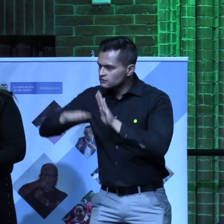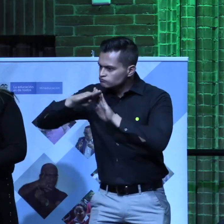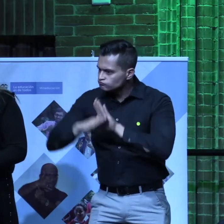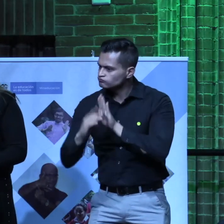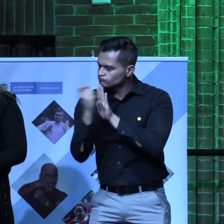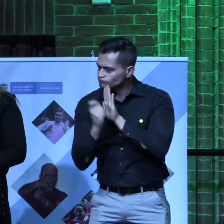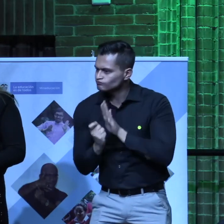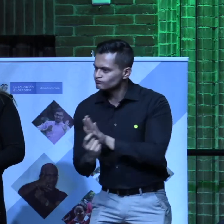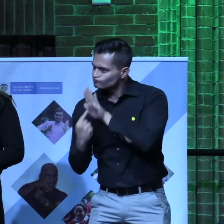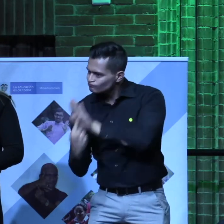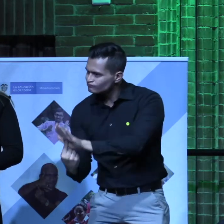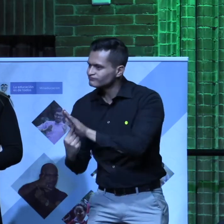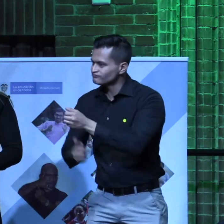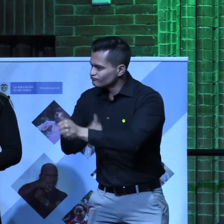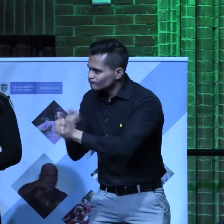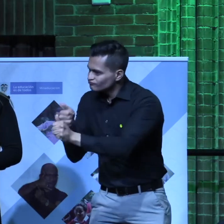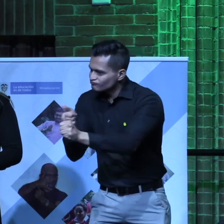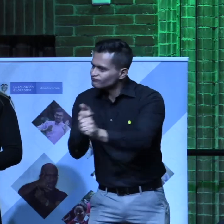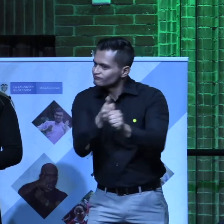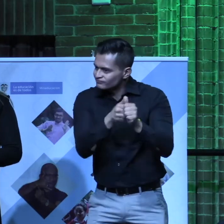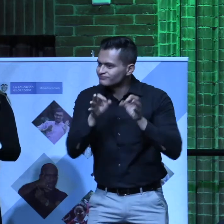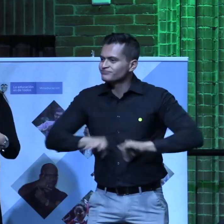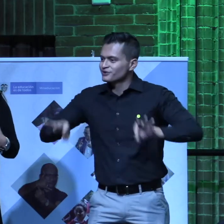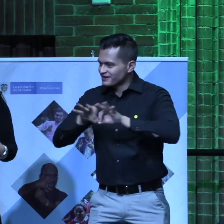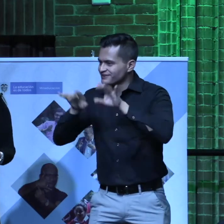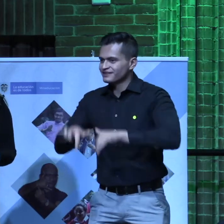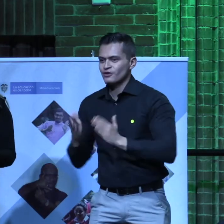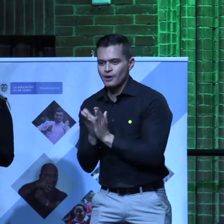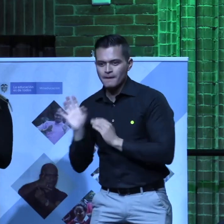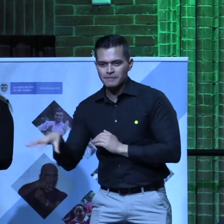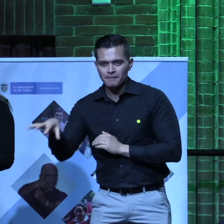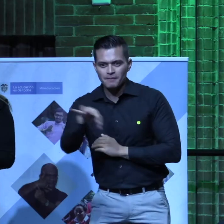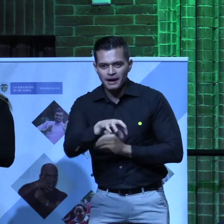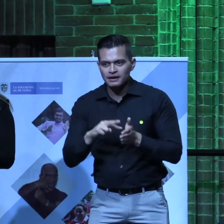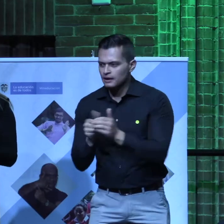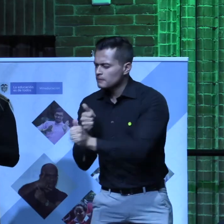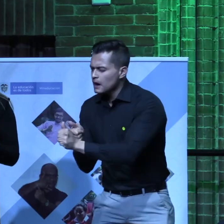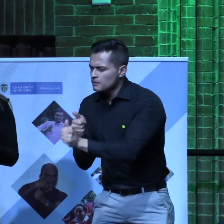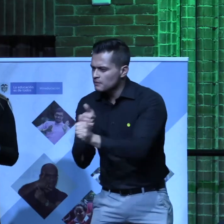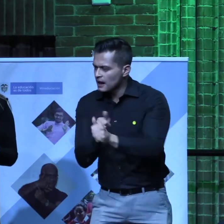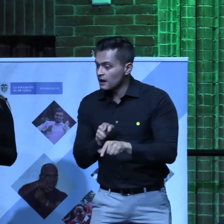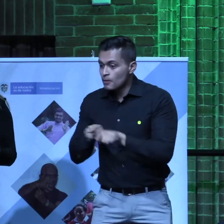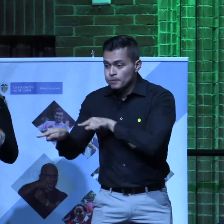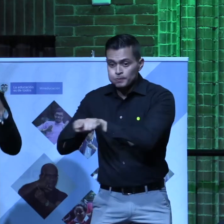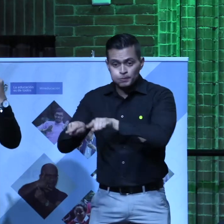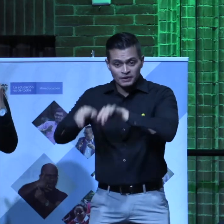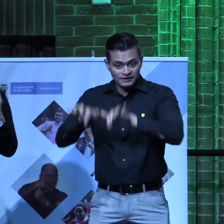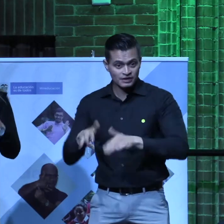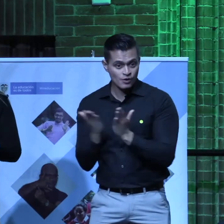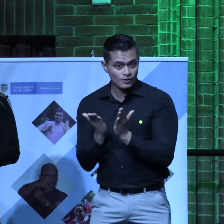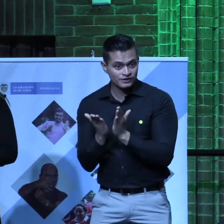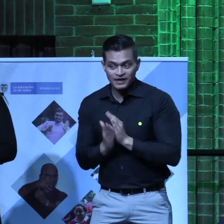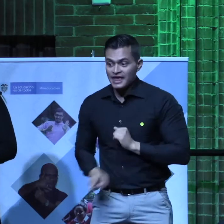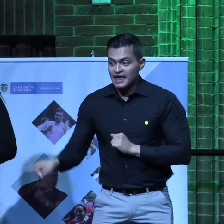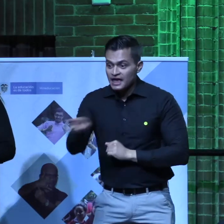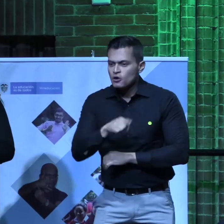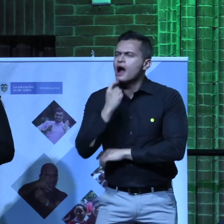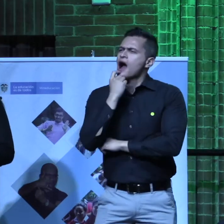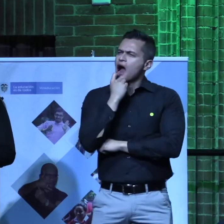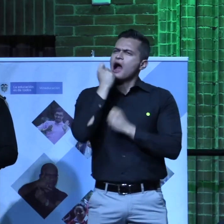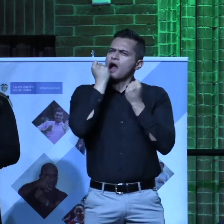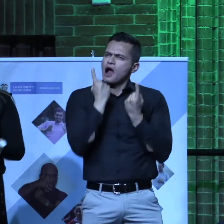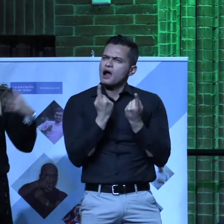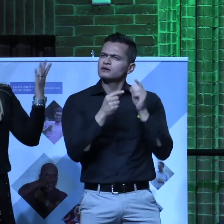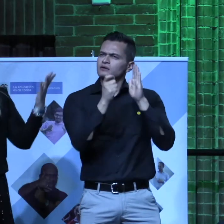educación. Es un trabajo en el que acompañamos inicialmente a estas secretarías a que entiendan los lineamientos del